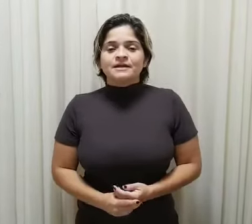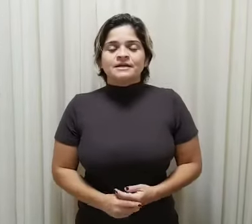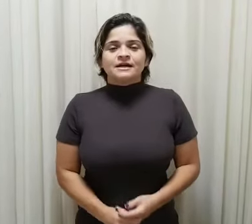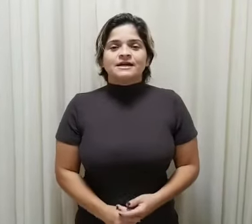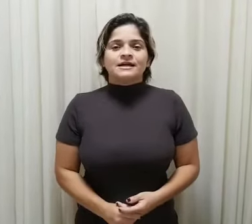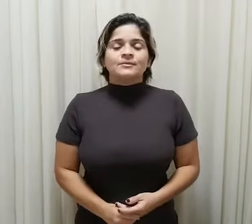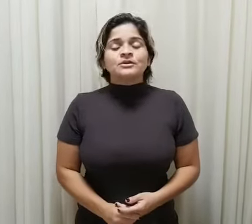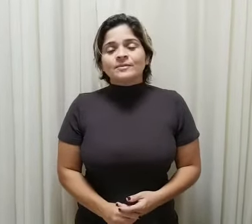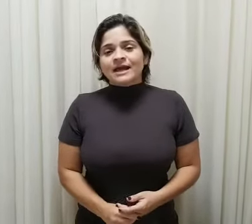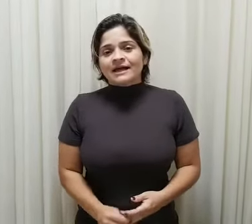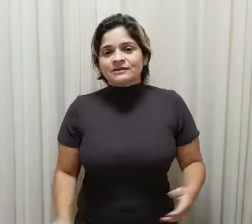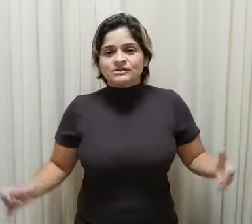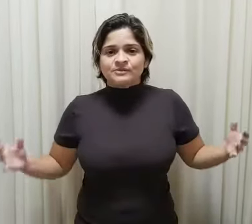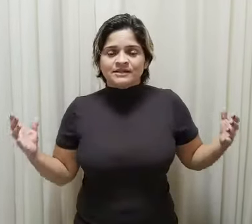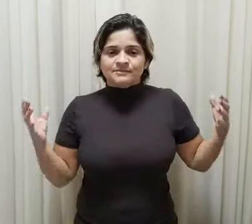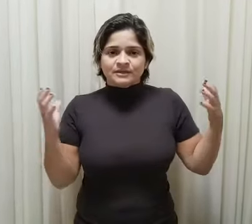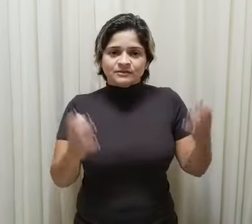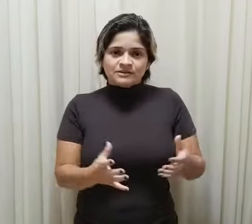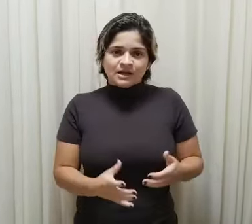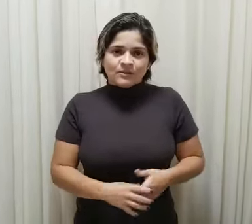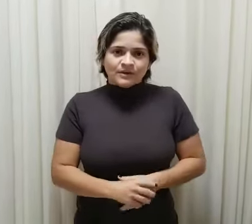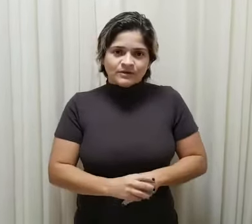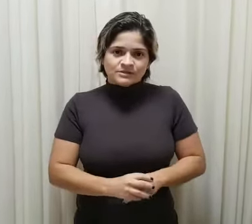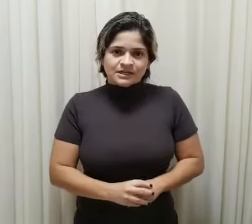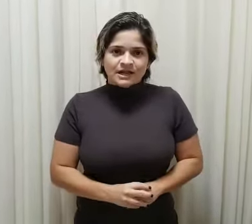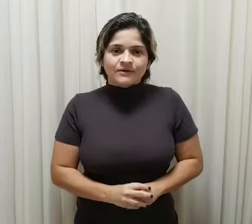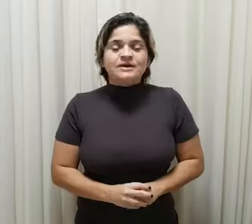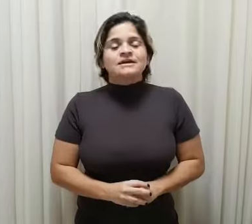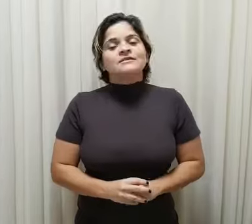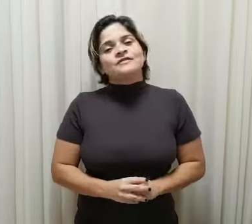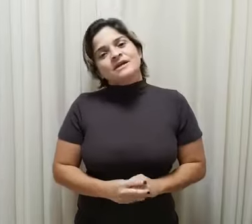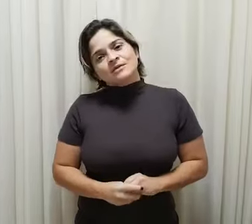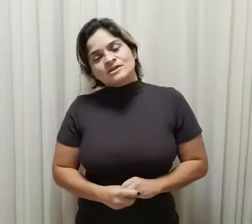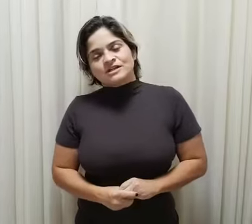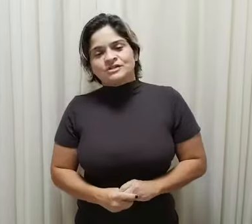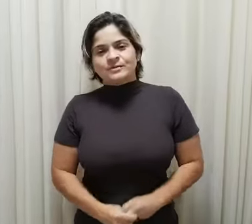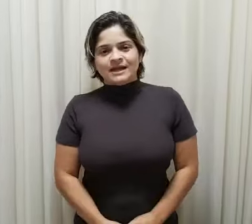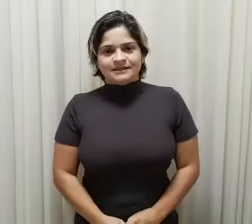Muito obrigada a todas as mulheres empreendedoras que acompanham o nosso canal e fiquem com a gente. Obrigada!